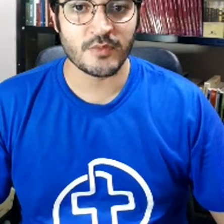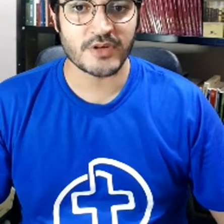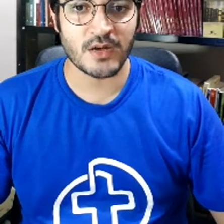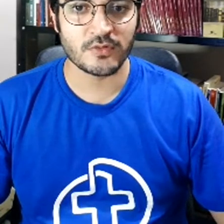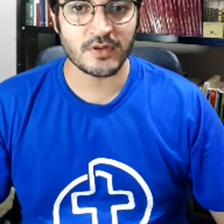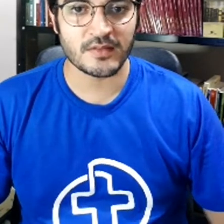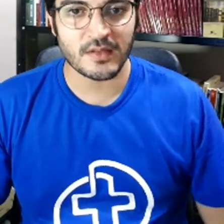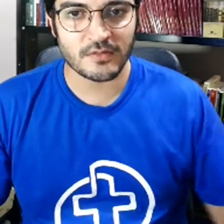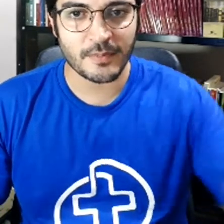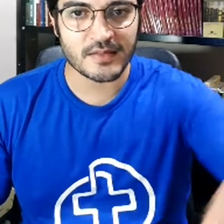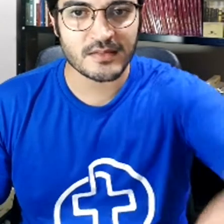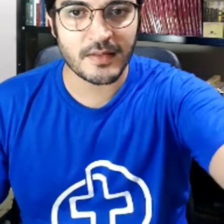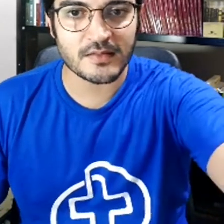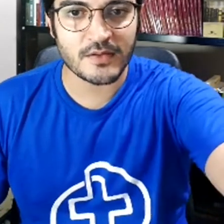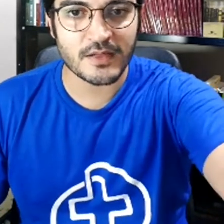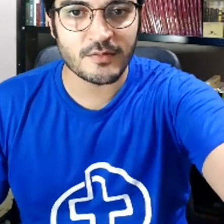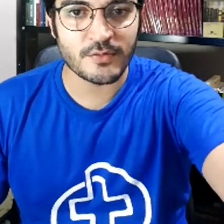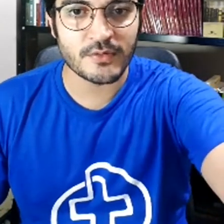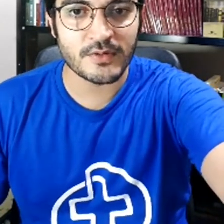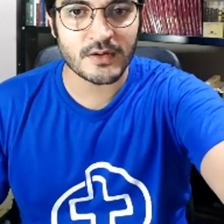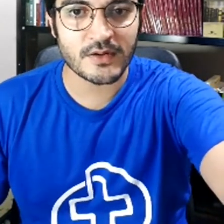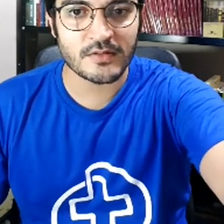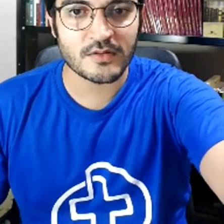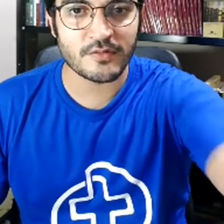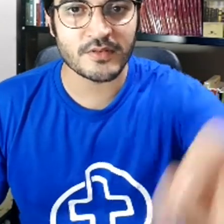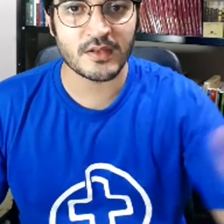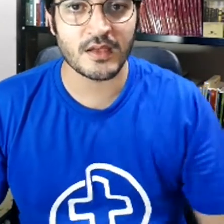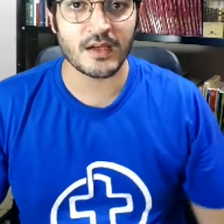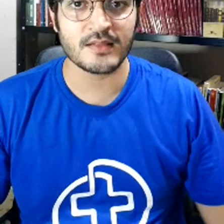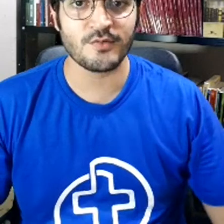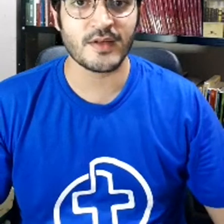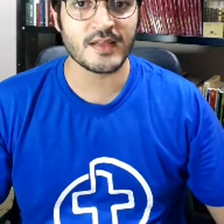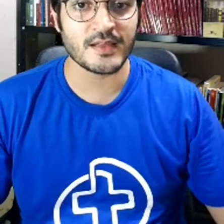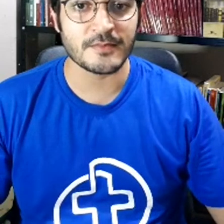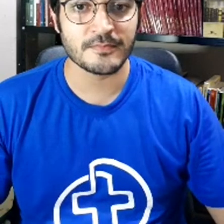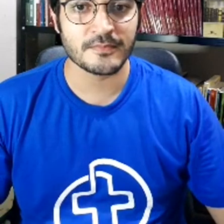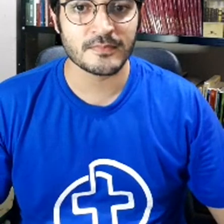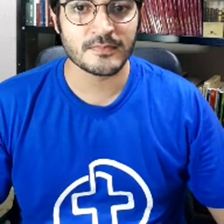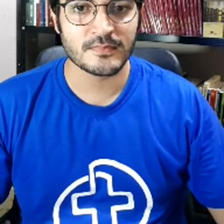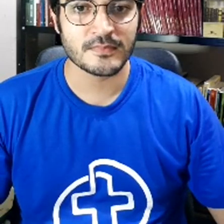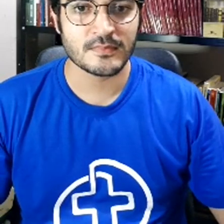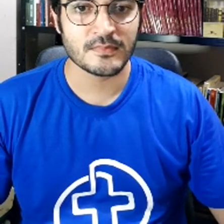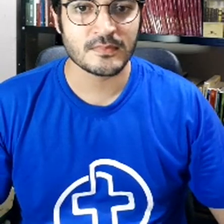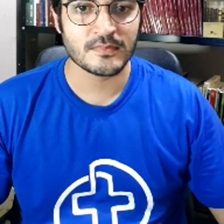Já autorizei sua participação aqui, viu? Agora é só você ativar daí.